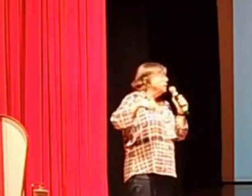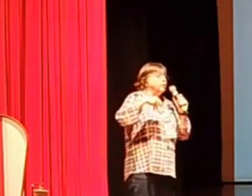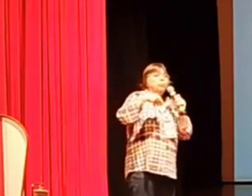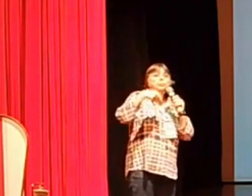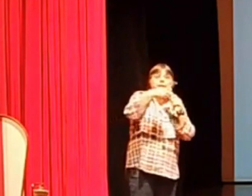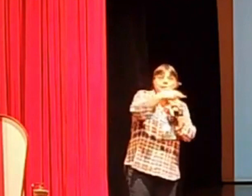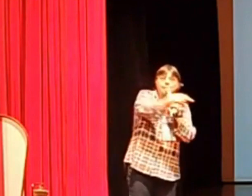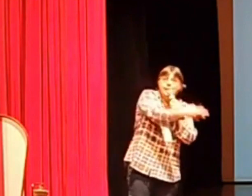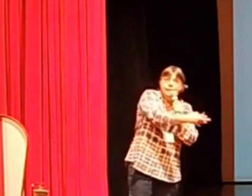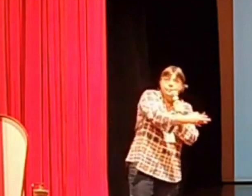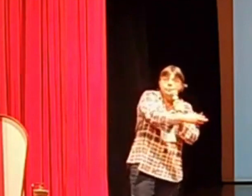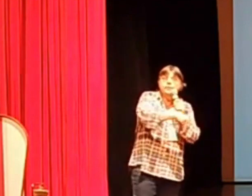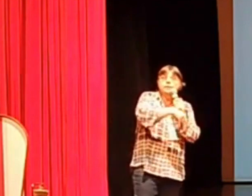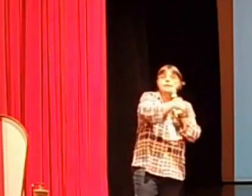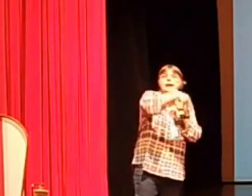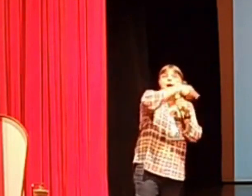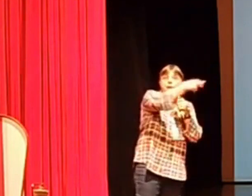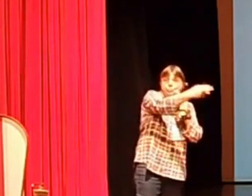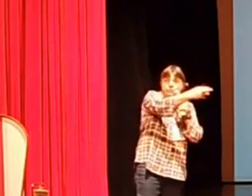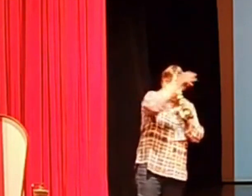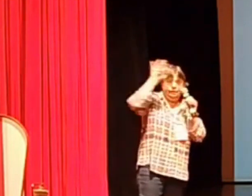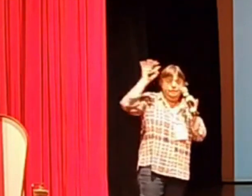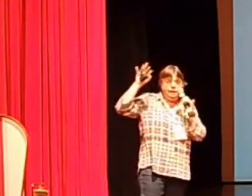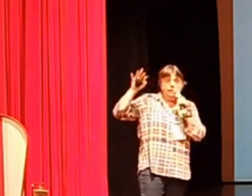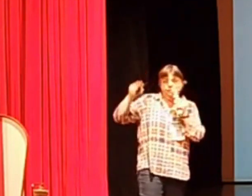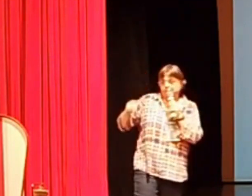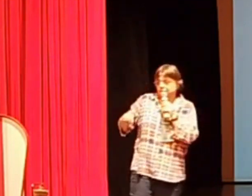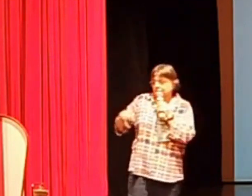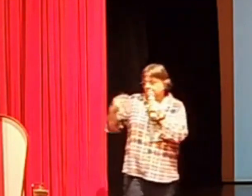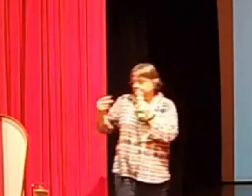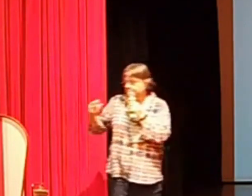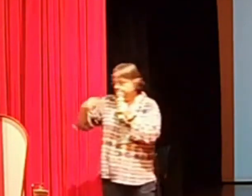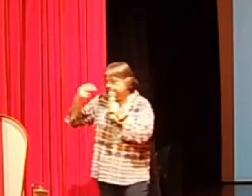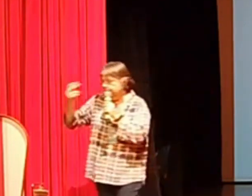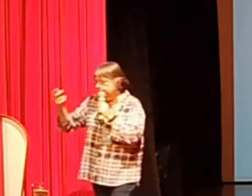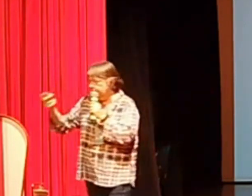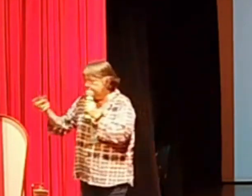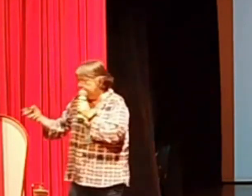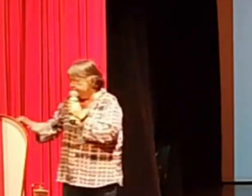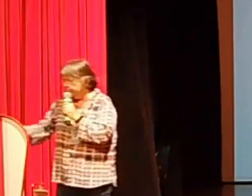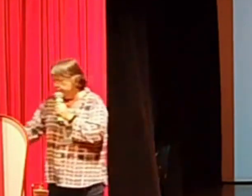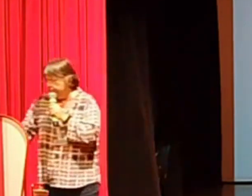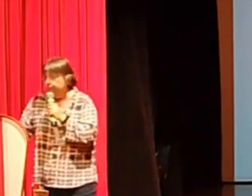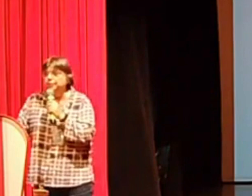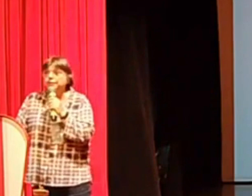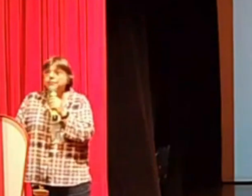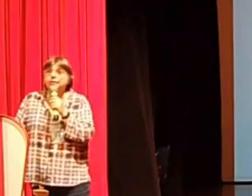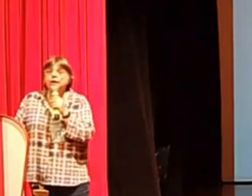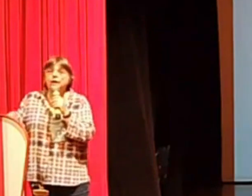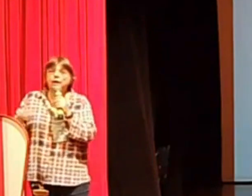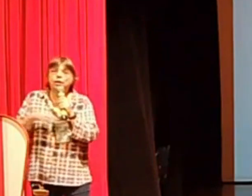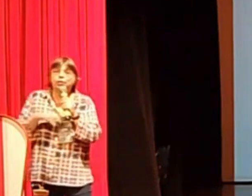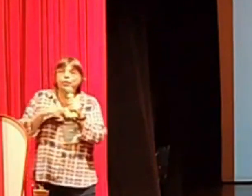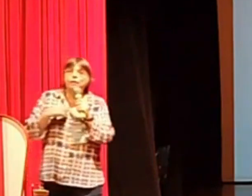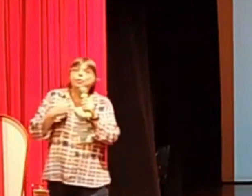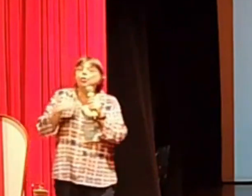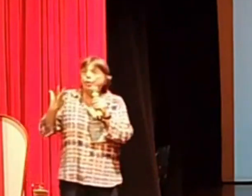inicial, o tratamento e a alta, entre aspas, né? A alta porque a escoliose é uma